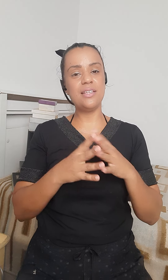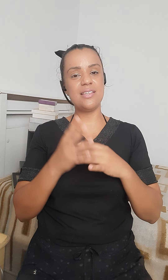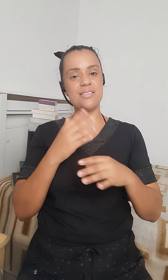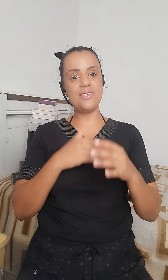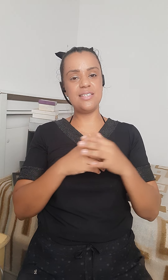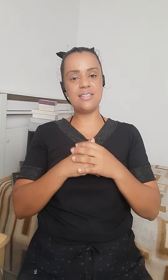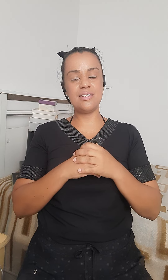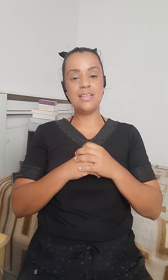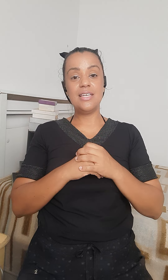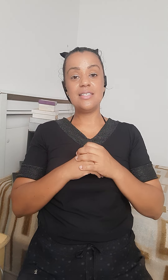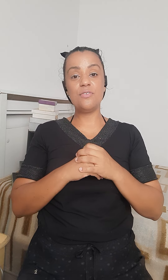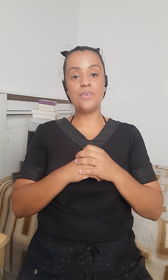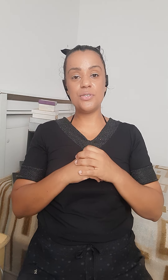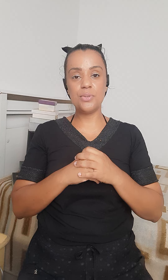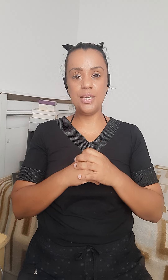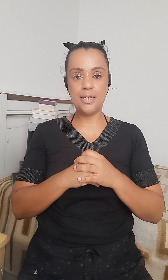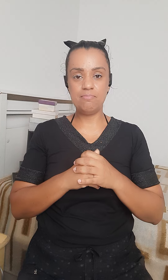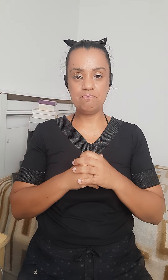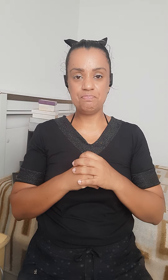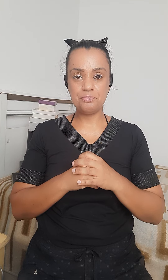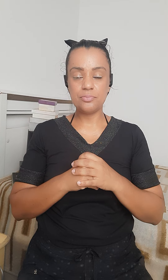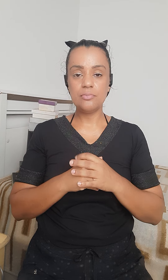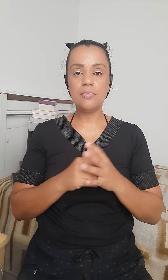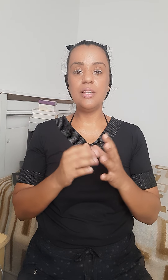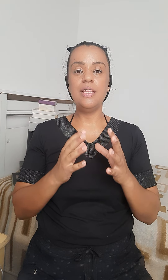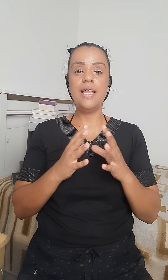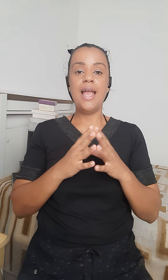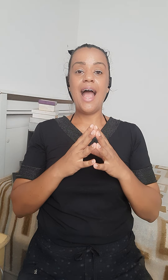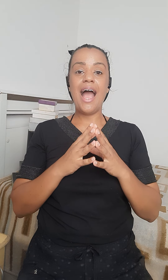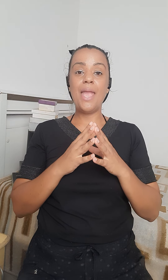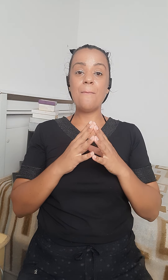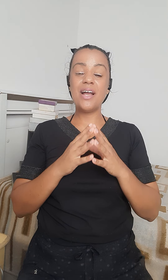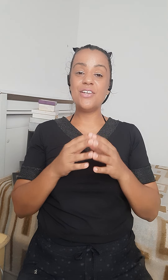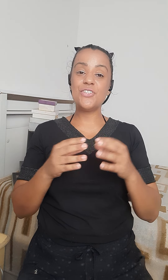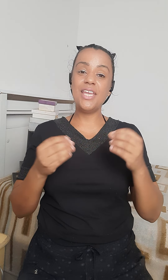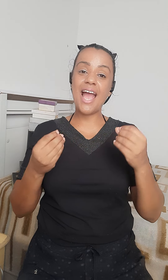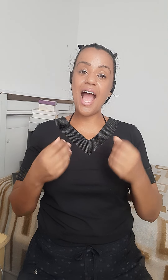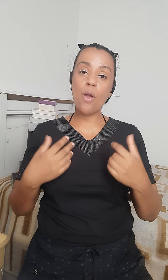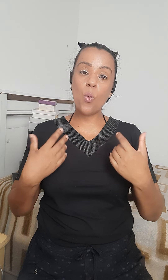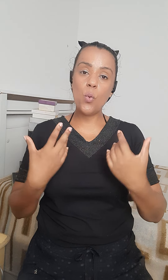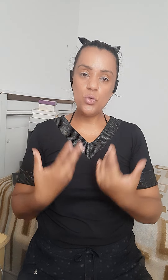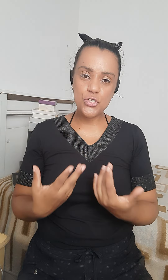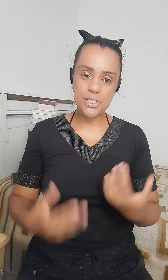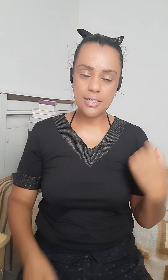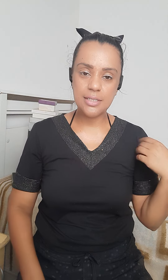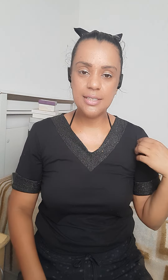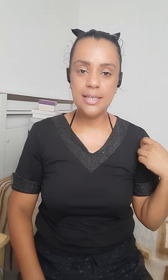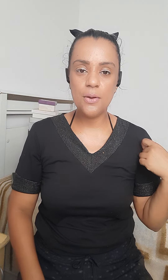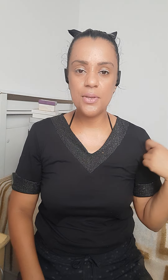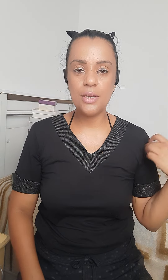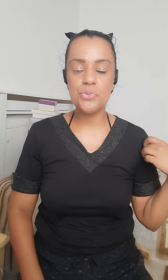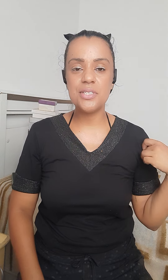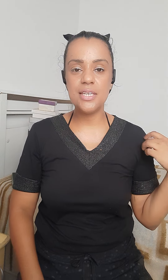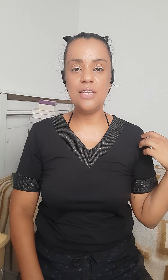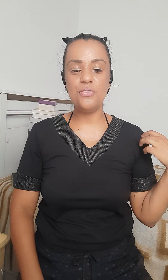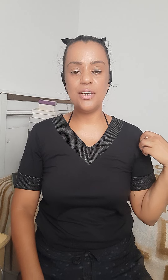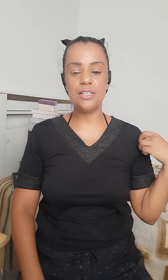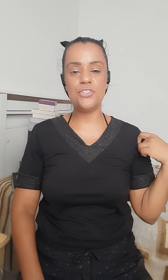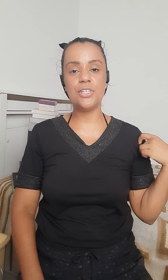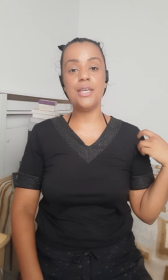das vezes se faz o quê? A imagem acústica, que é o quê? O significante, que é o